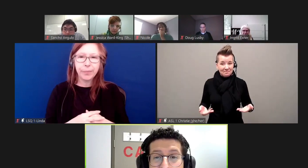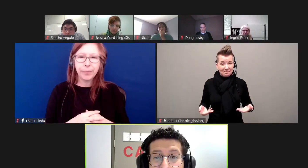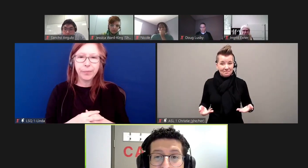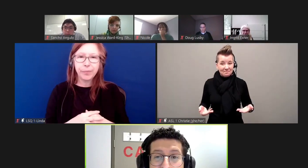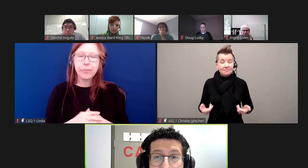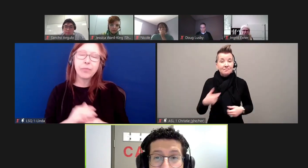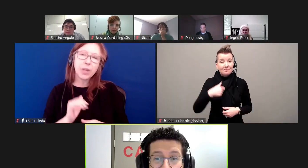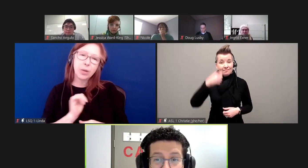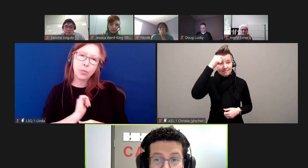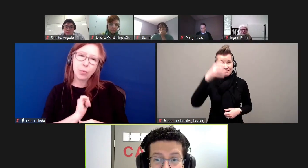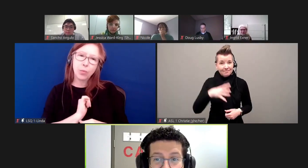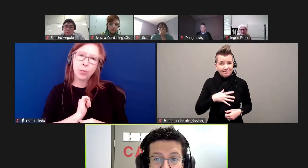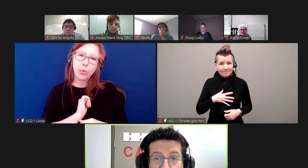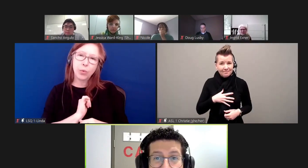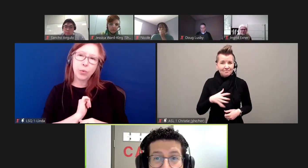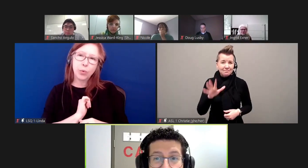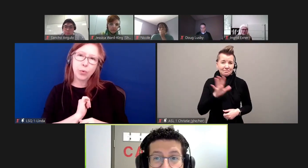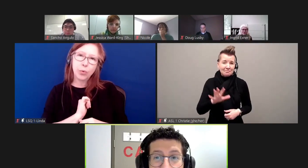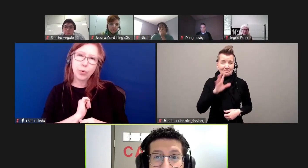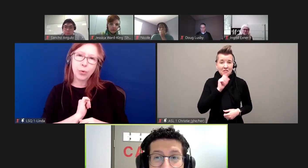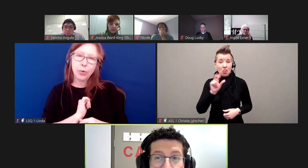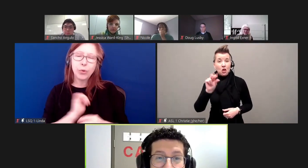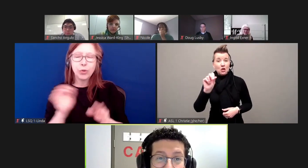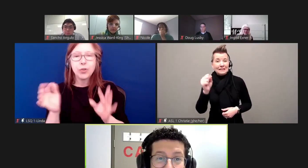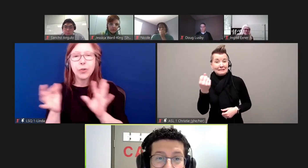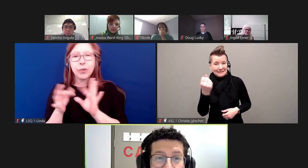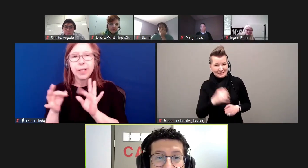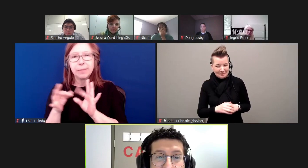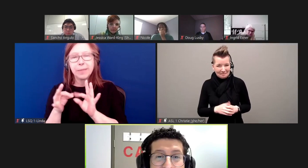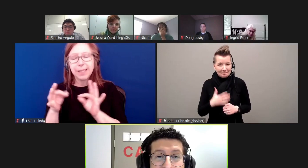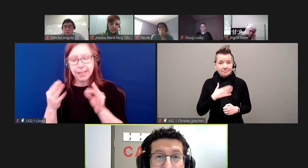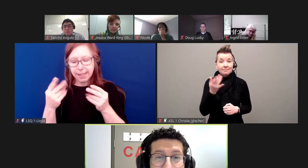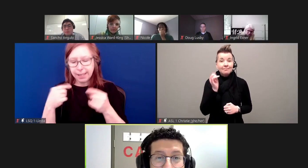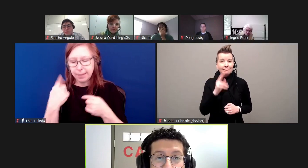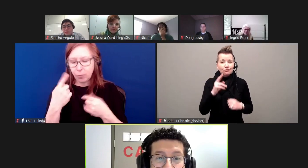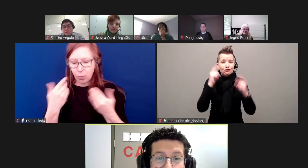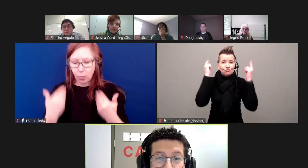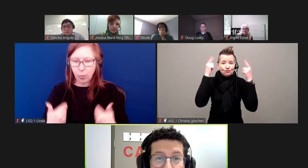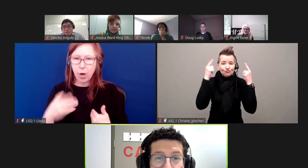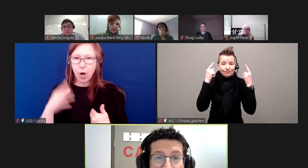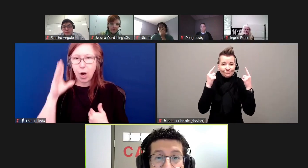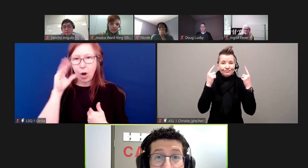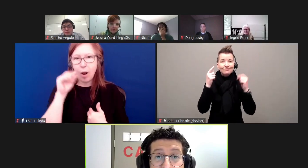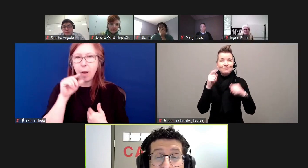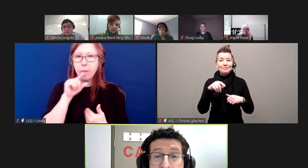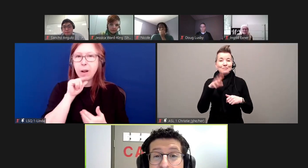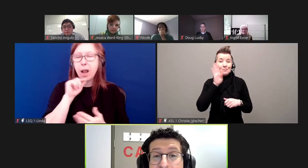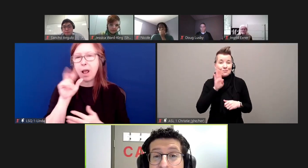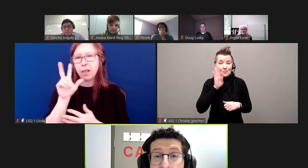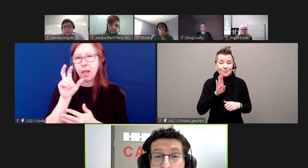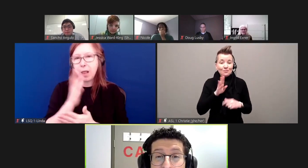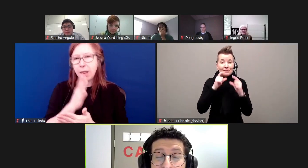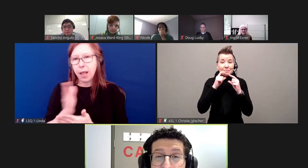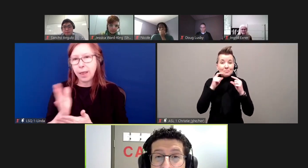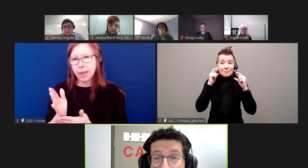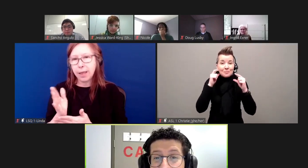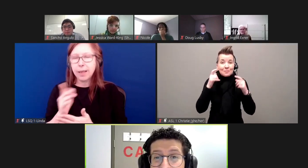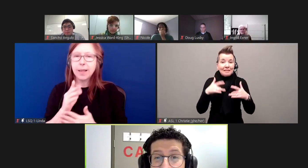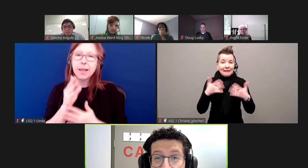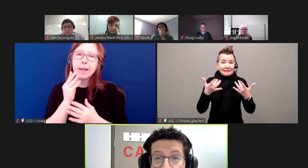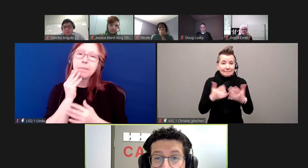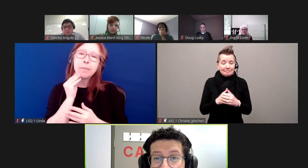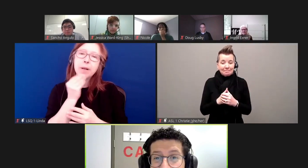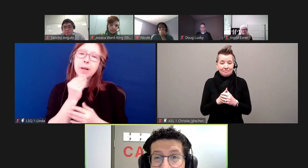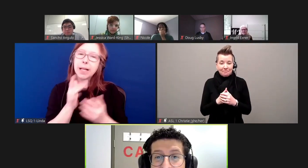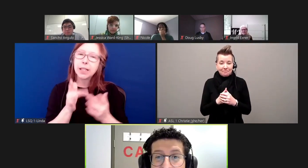Moi je vais partager une description de moi-même. Je suis un homme dans la trentaine. J'ai une barbe légère,